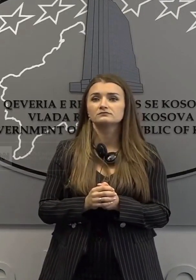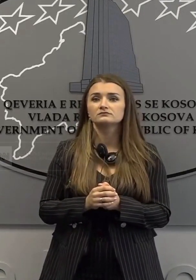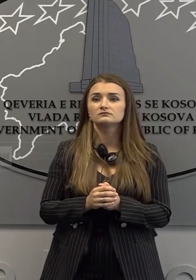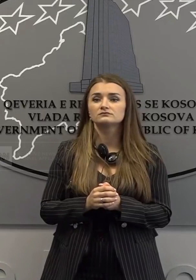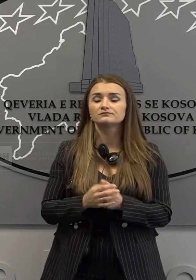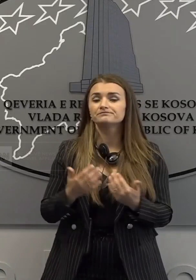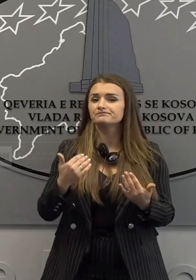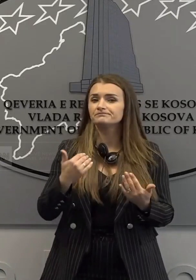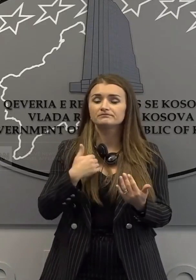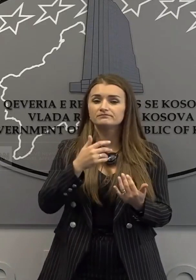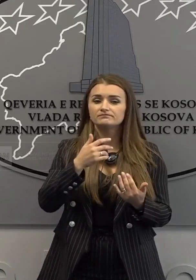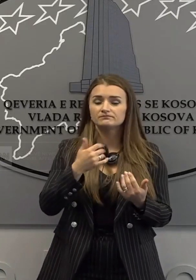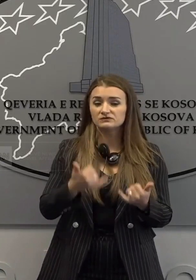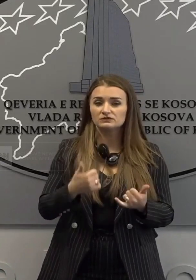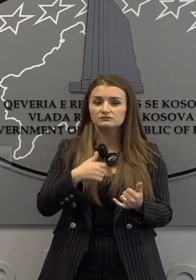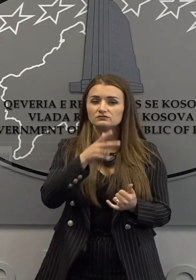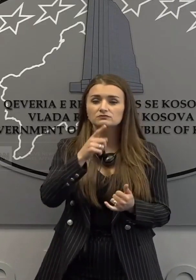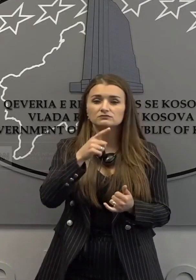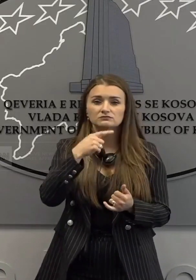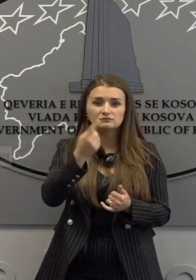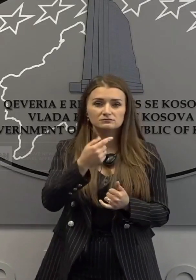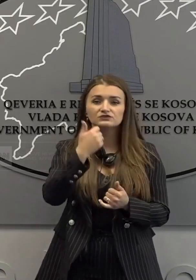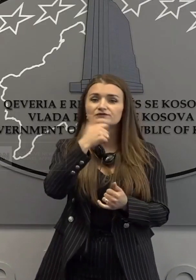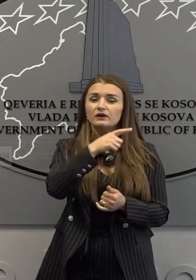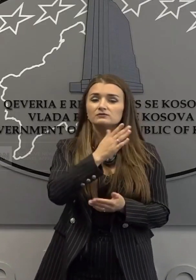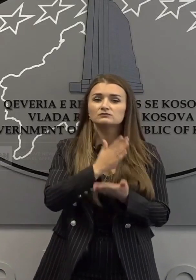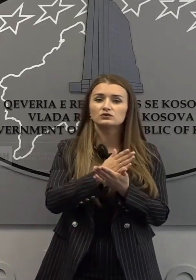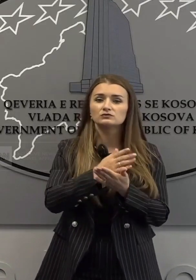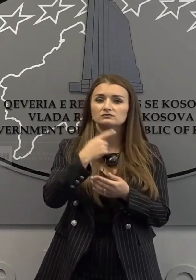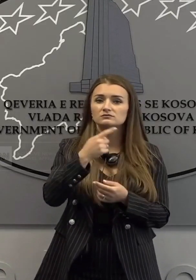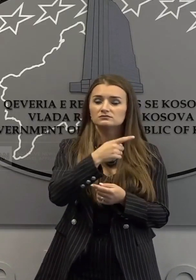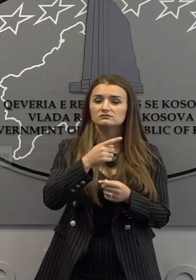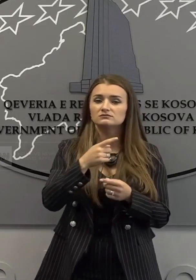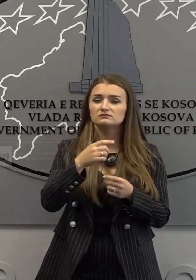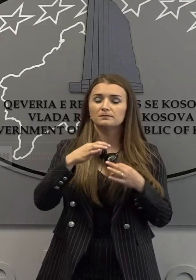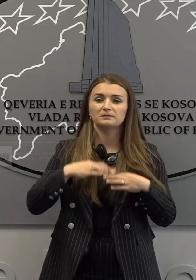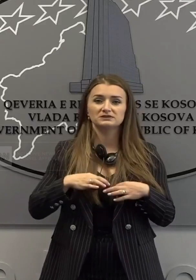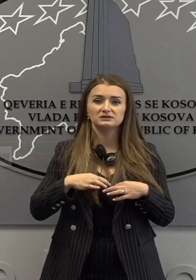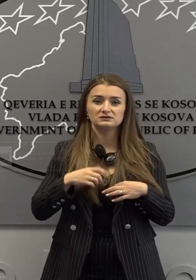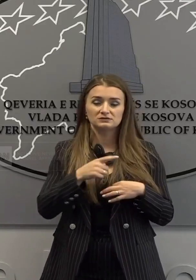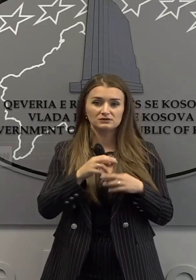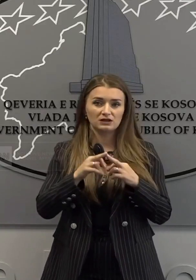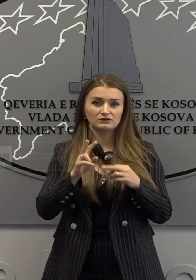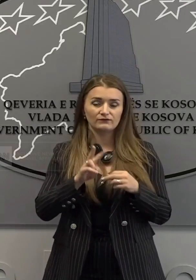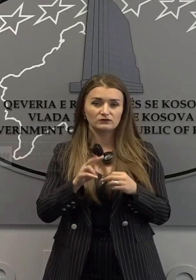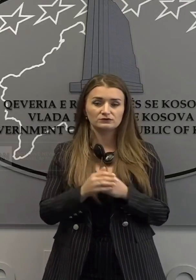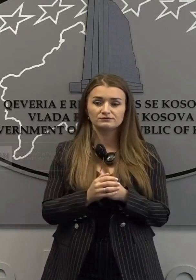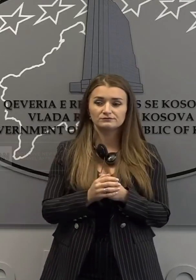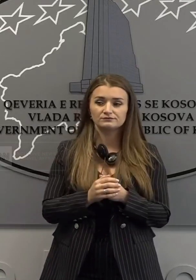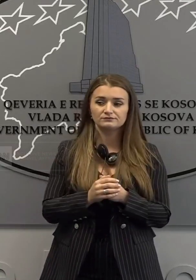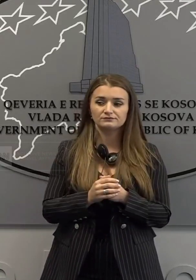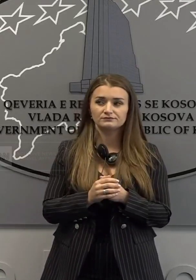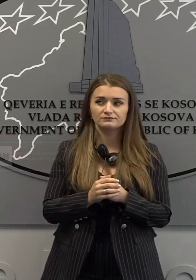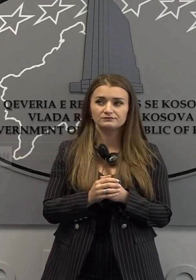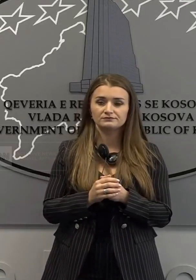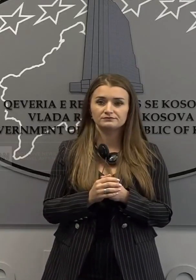citoj qëfar ka thënë presidenti Vučić në kazermën Vasa Čarapović të shtunën e javës kaluar.